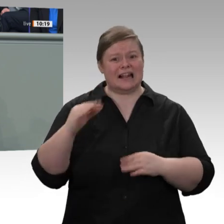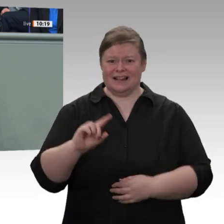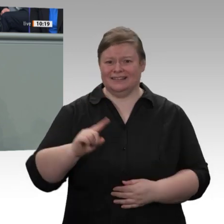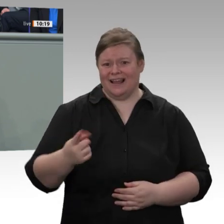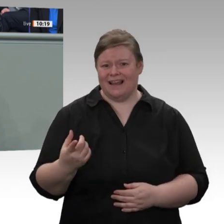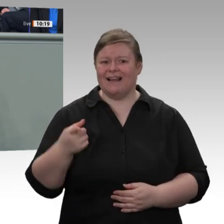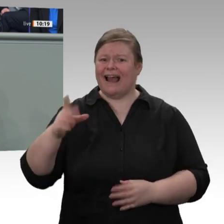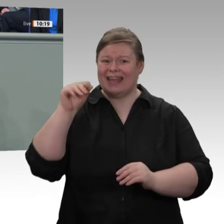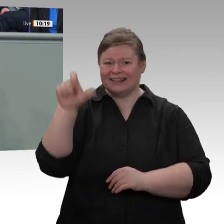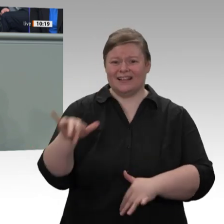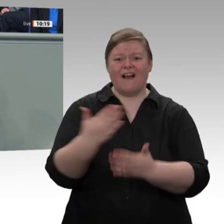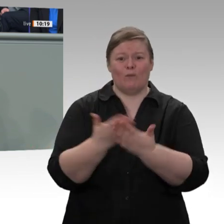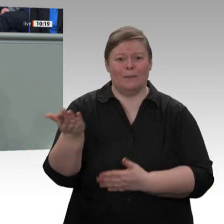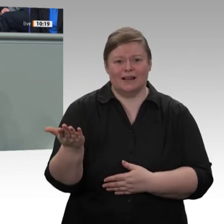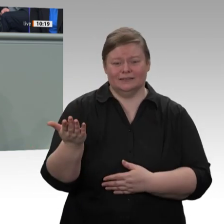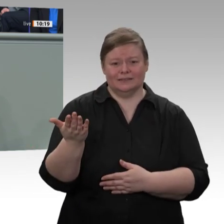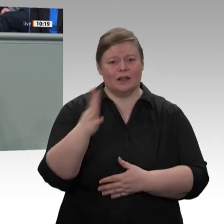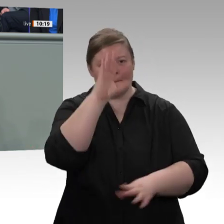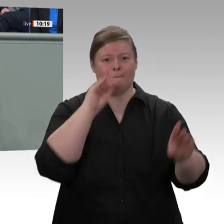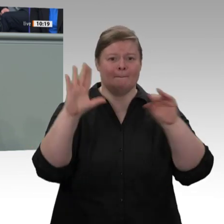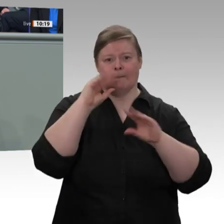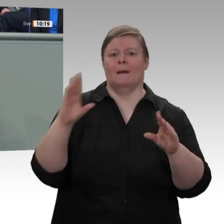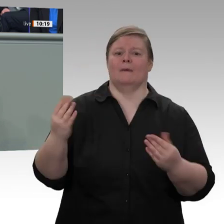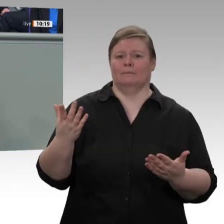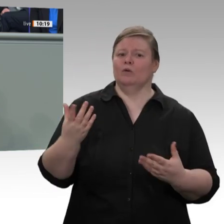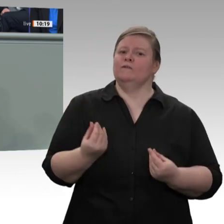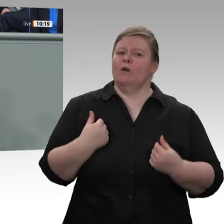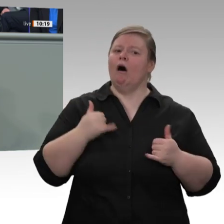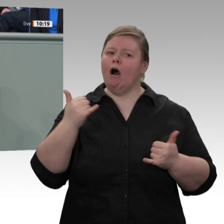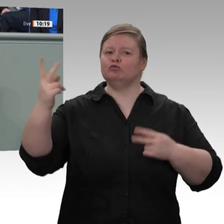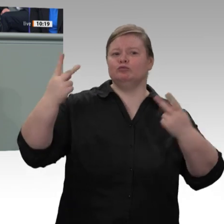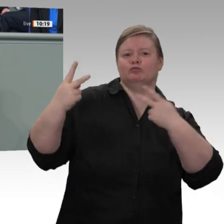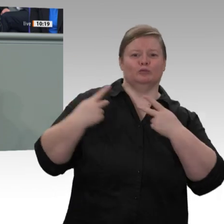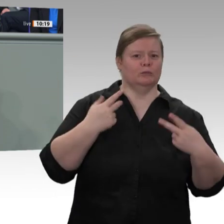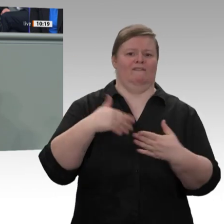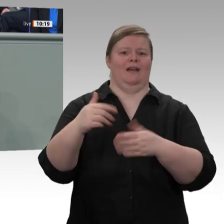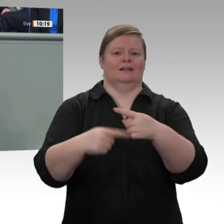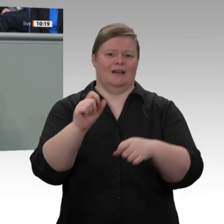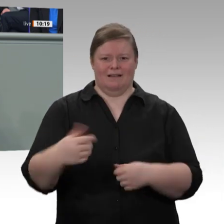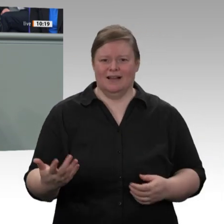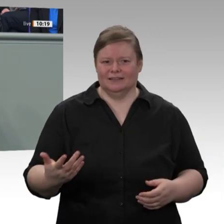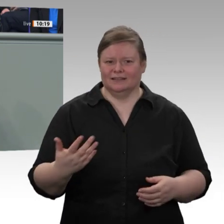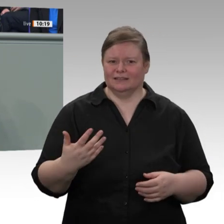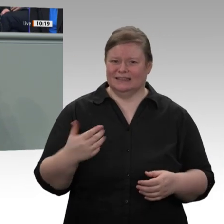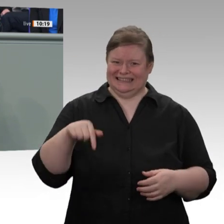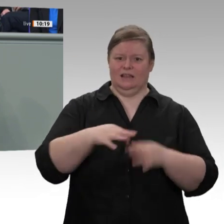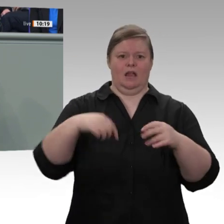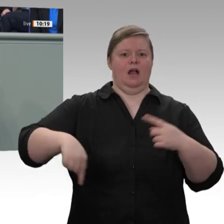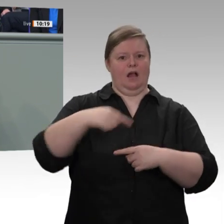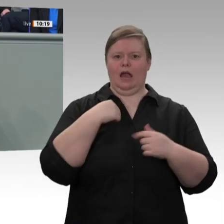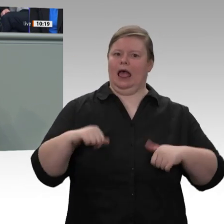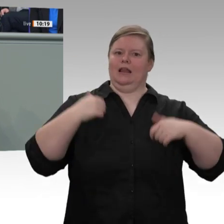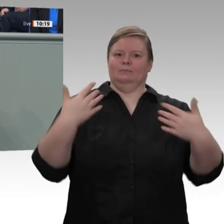oder jetzt in diesen Tagen vor zwei Tagen der Arische Kreis Deutschland. Und deshalb ist es doch abenteuerlich, wenn Herr Dr. Curio